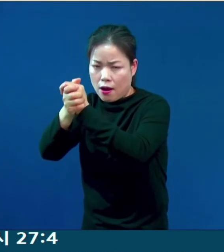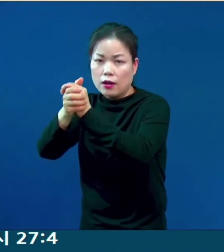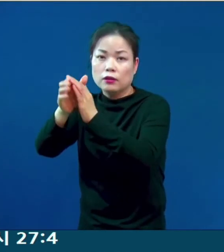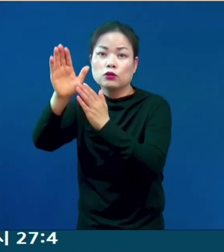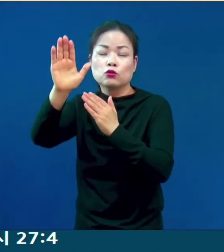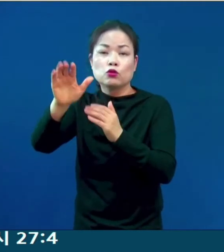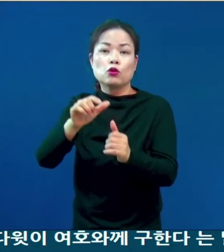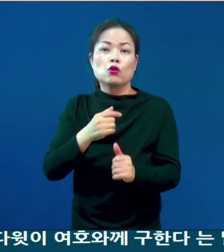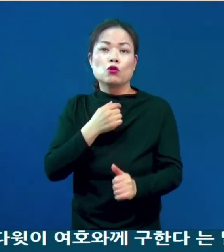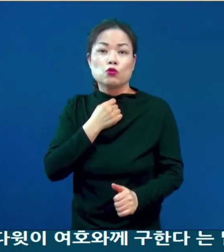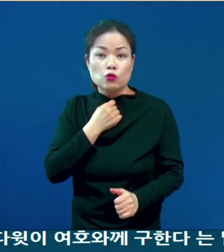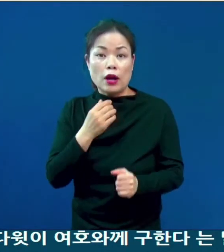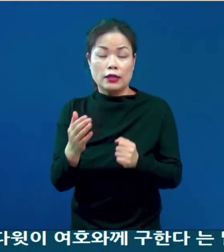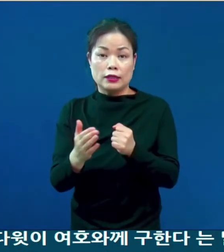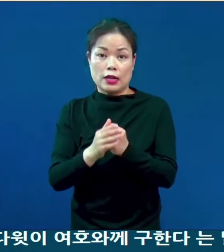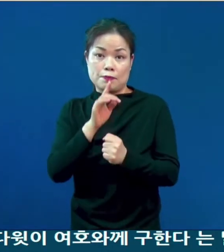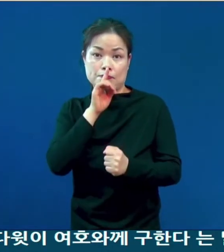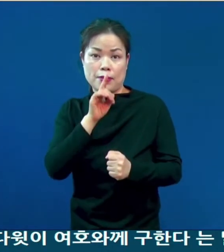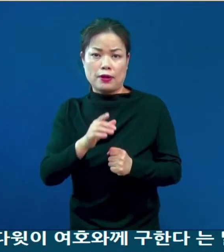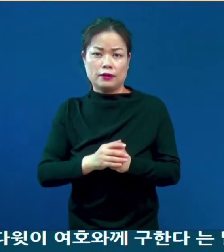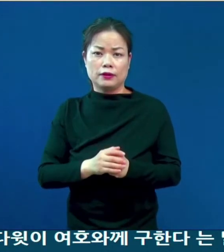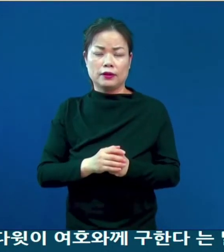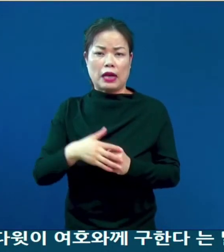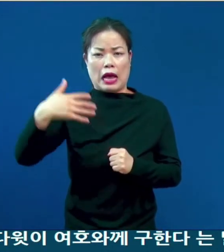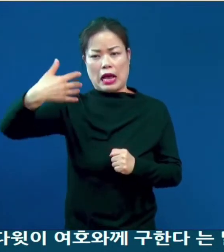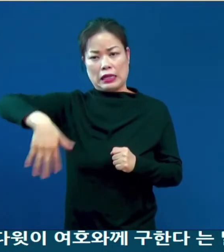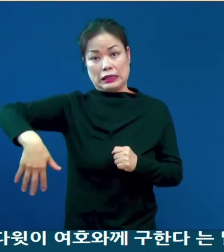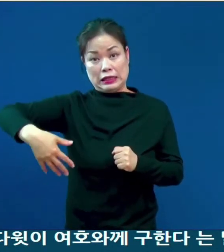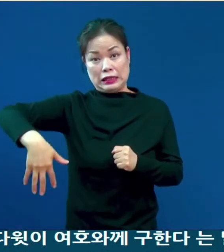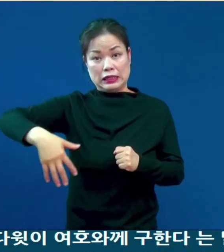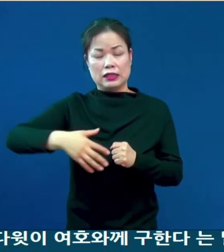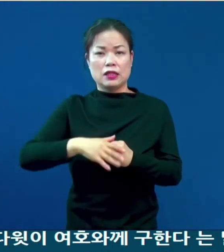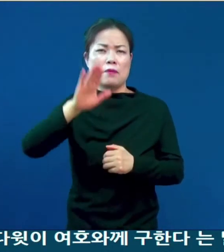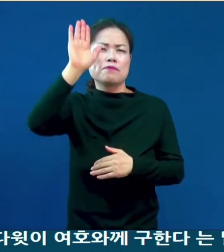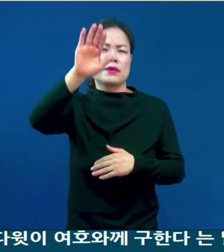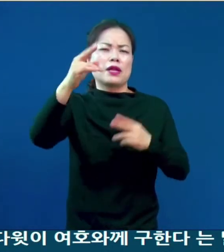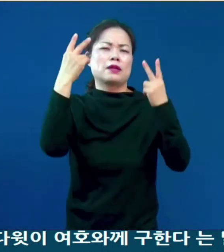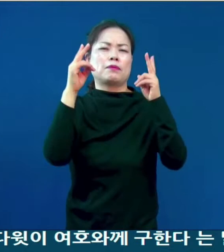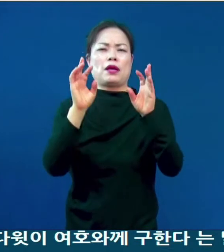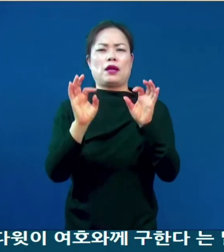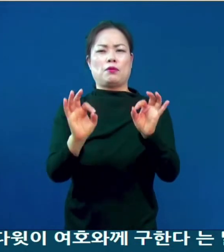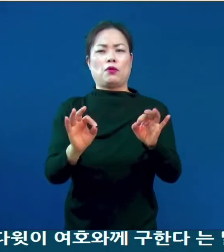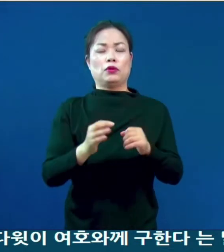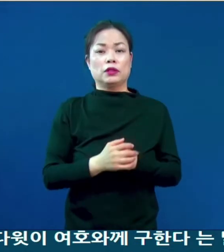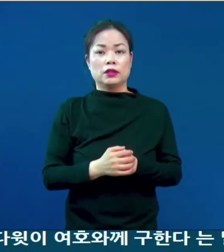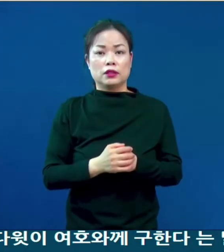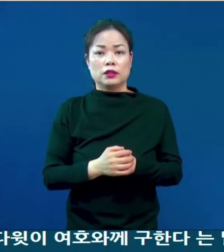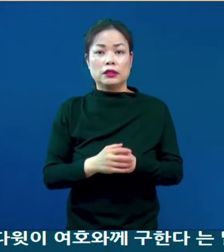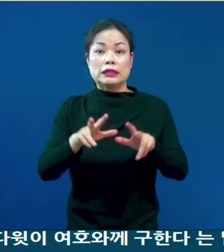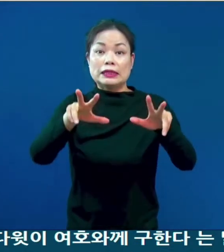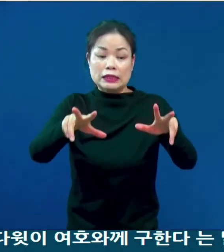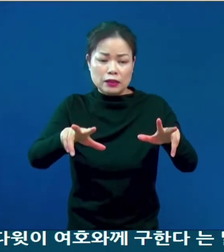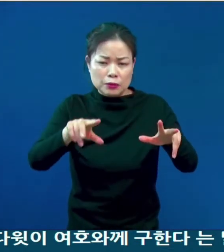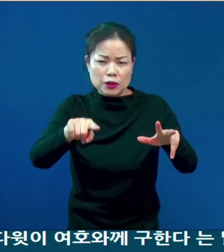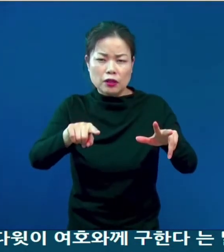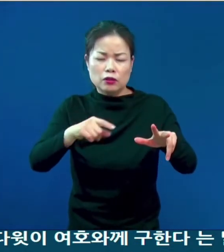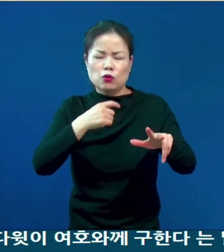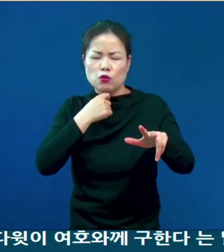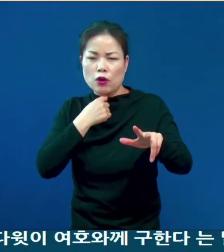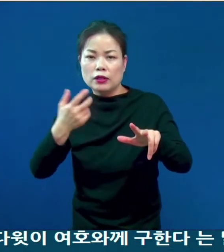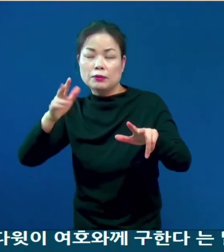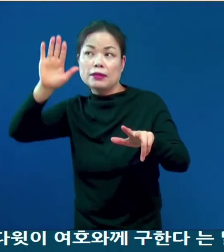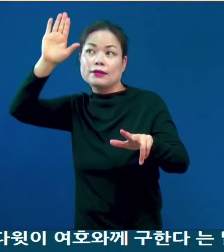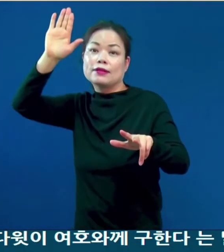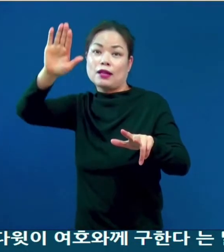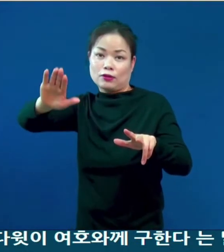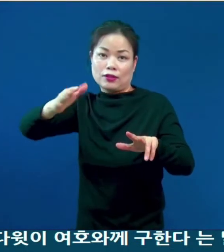뒤에 구하리니라고 하는 말은 미완료 시제로 쓰였는데 이거는 미래를 바라보는 말입니다. 그러니까 지금은 이것을 구하지만